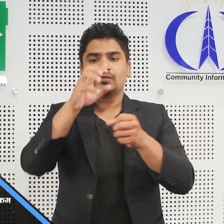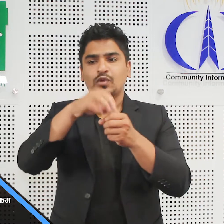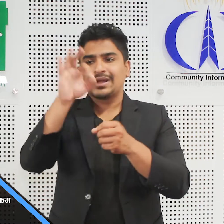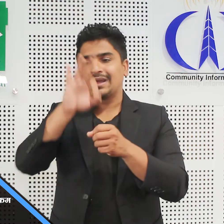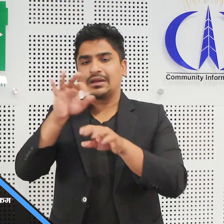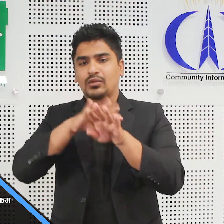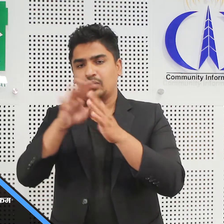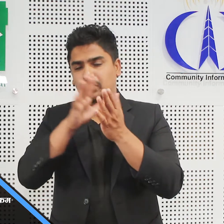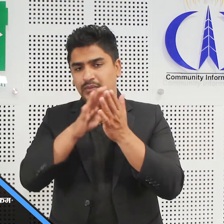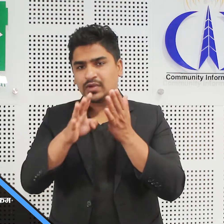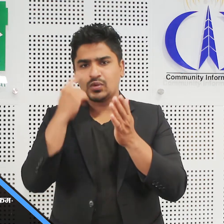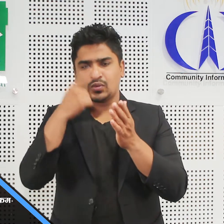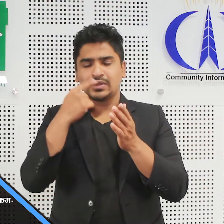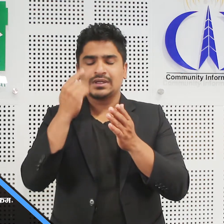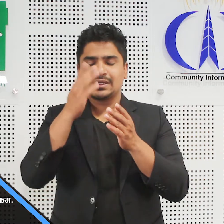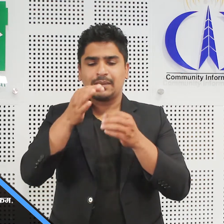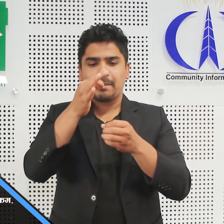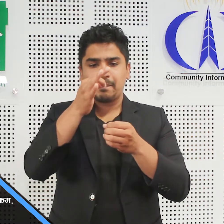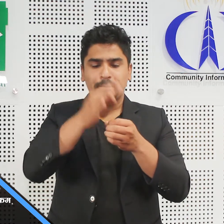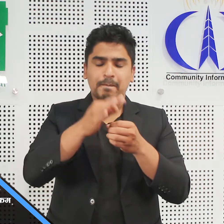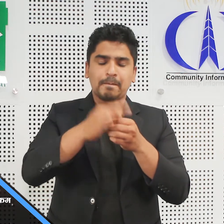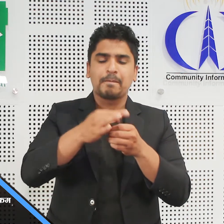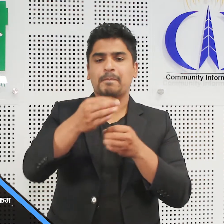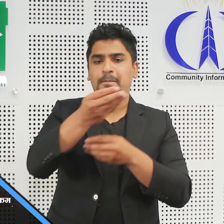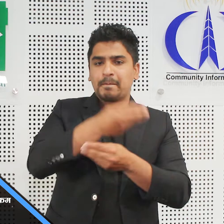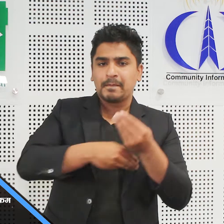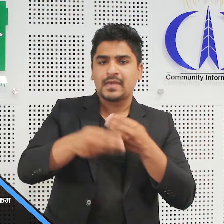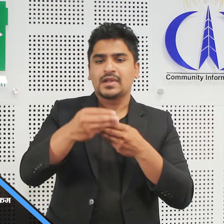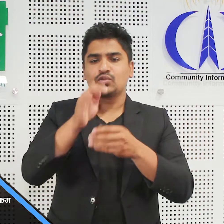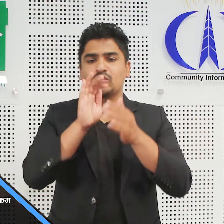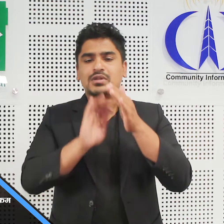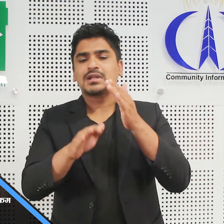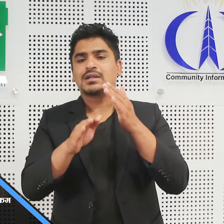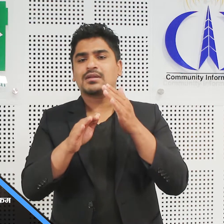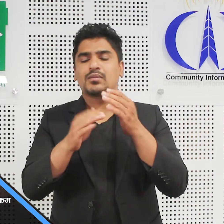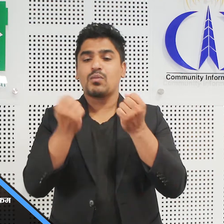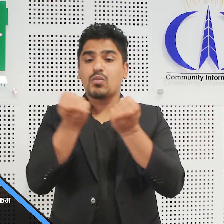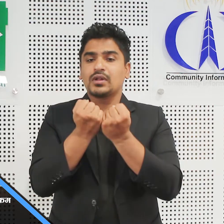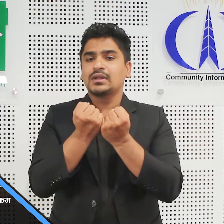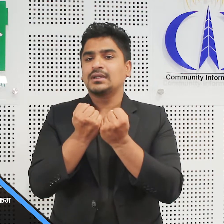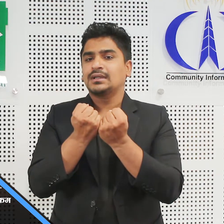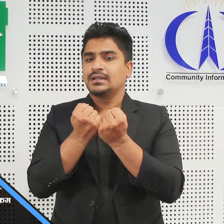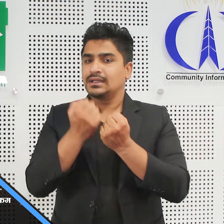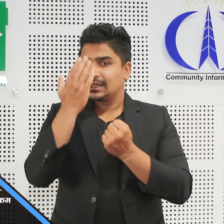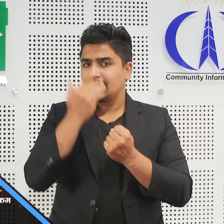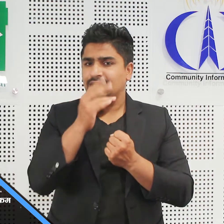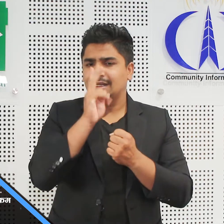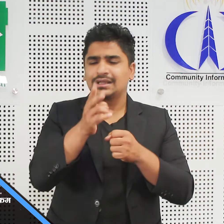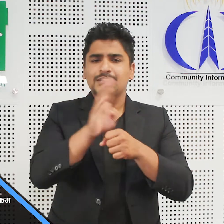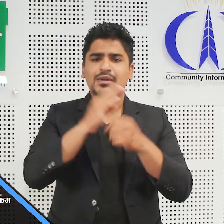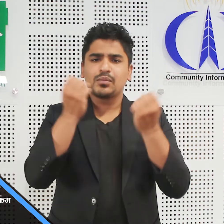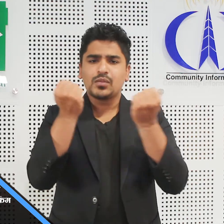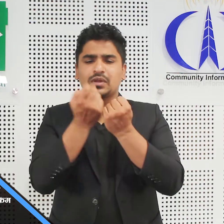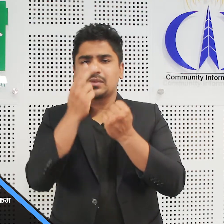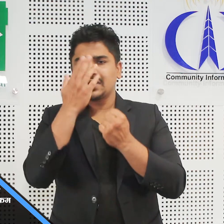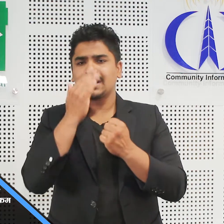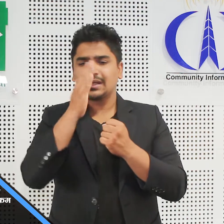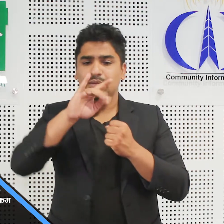अनि प्रतिनिधिबाट र उहाँहरूलाई पनि स्वैच्छिक रूपमा वडा कार्यालयहरूबाट कसैको व्यापार व्यवसायकै अहिले